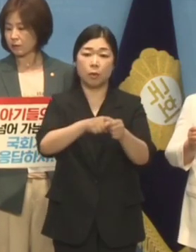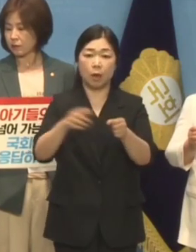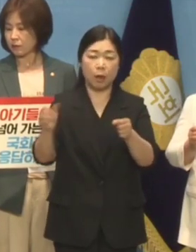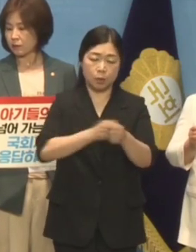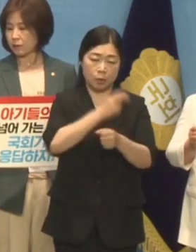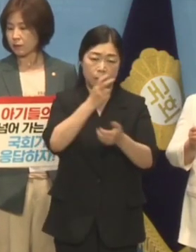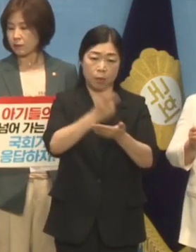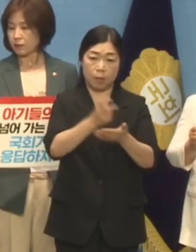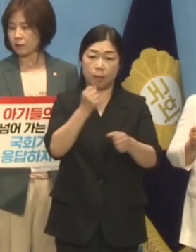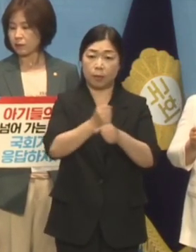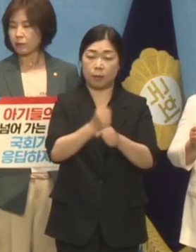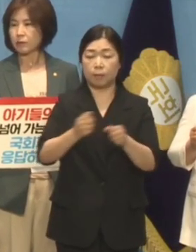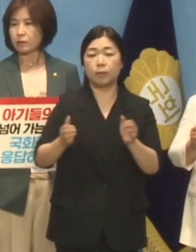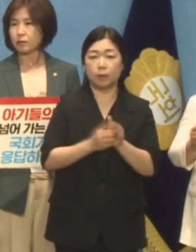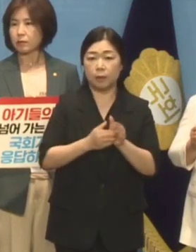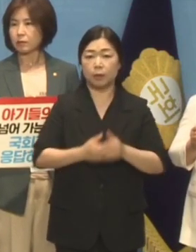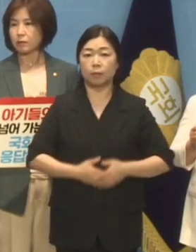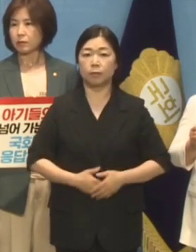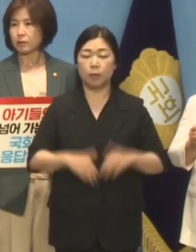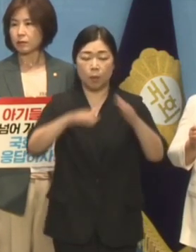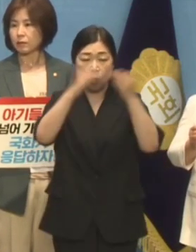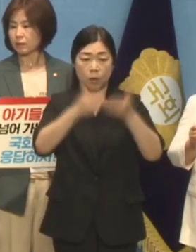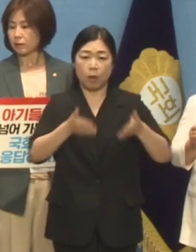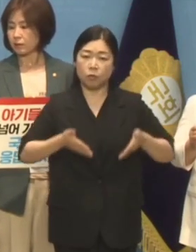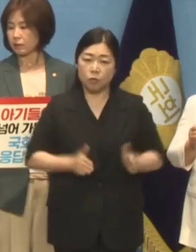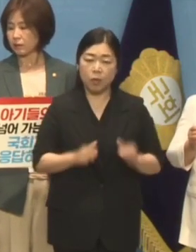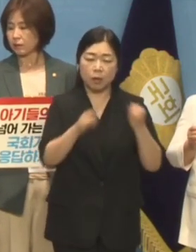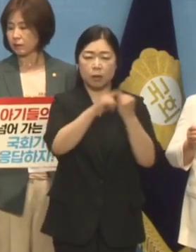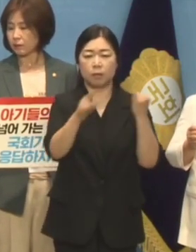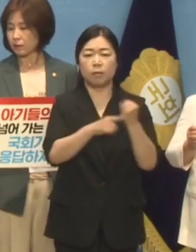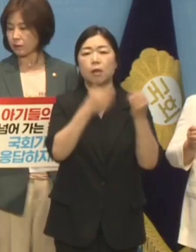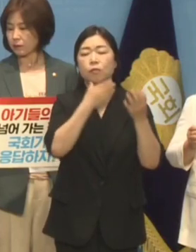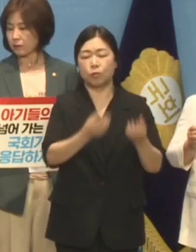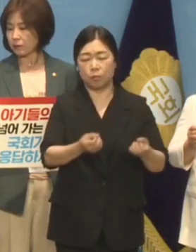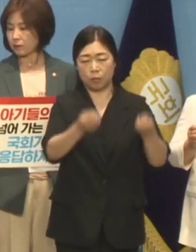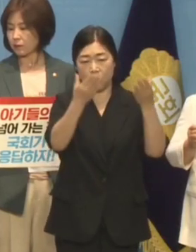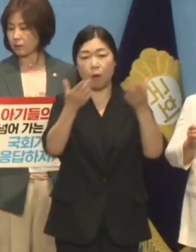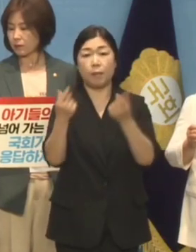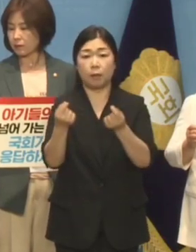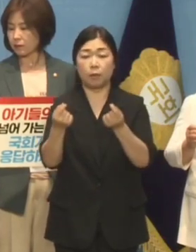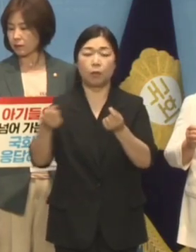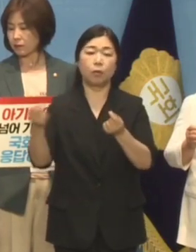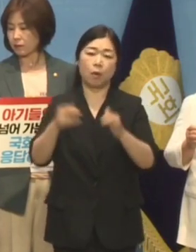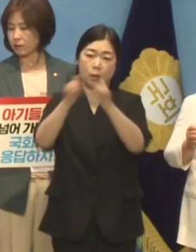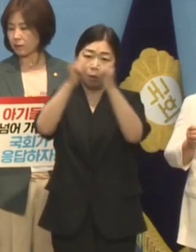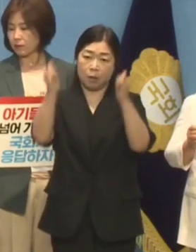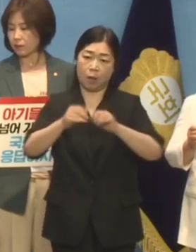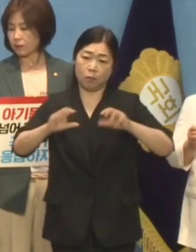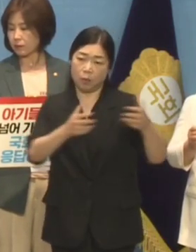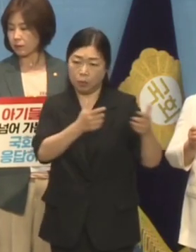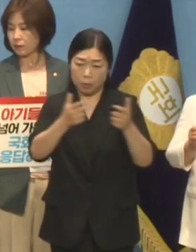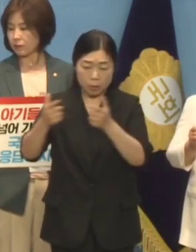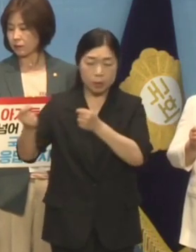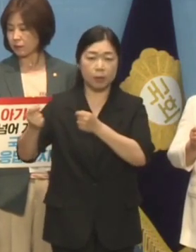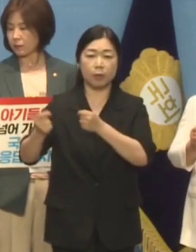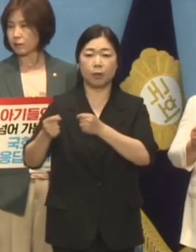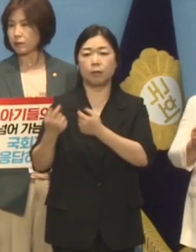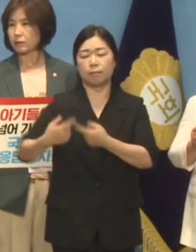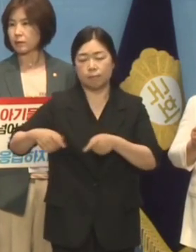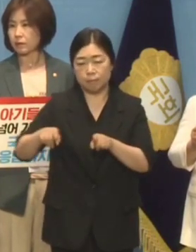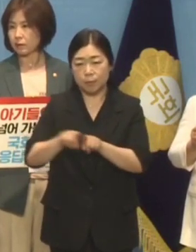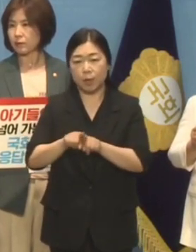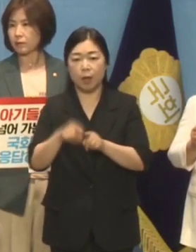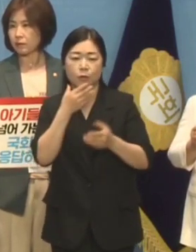하고 있습니다. 모든 출산과 임신은 축복받아야 하고 사회와 국가 모든 이웃들이